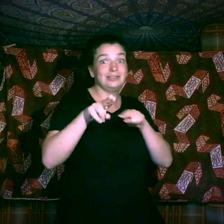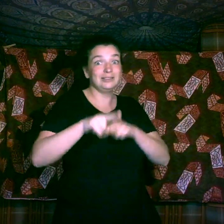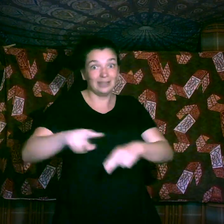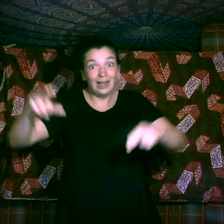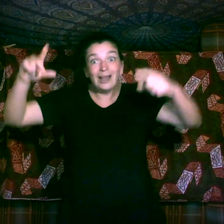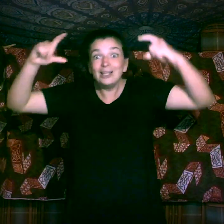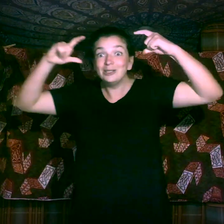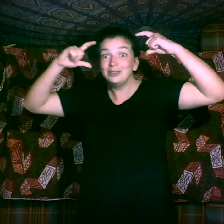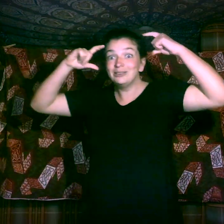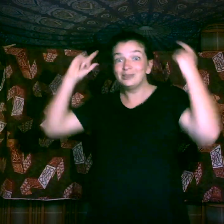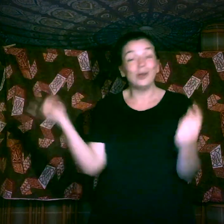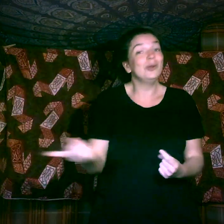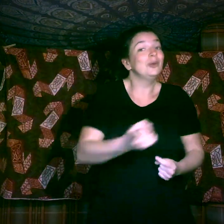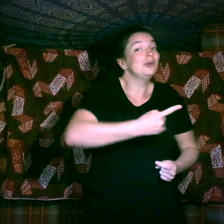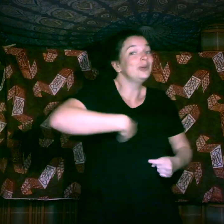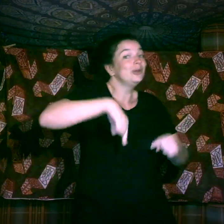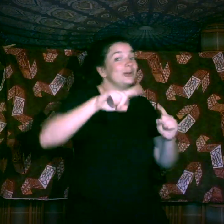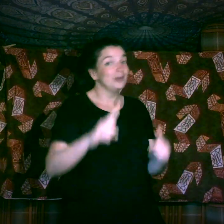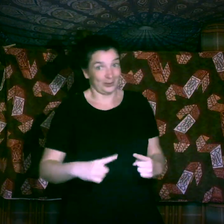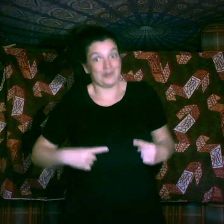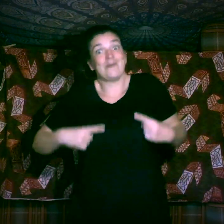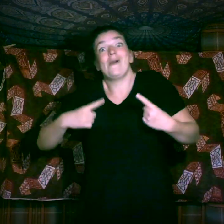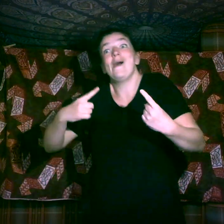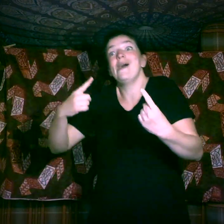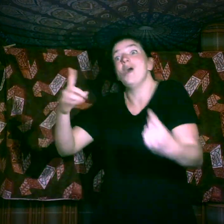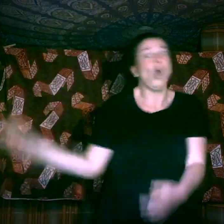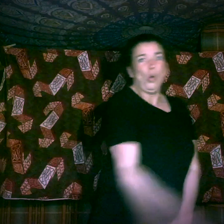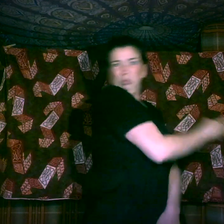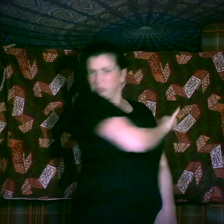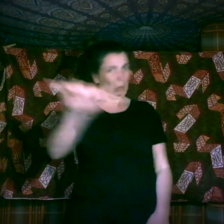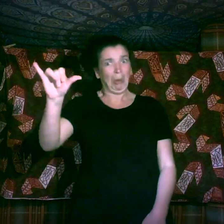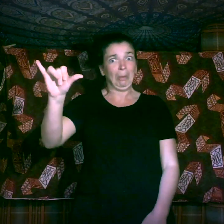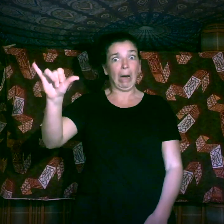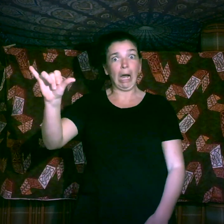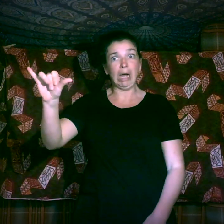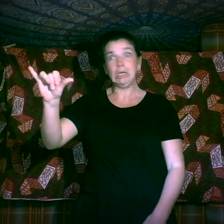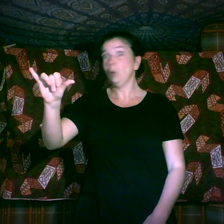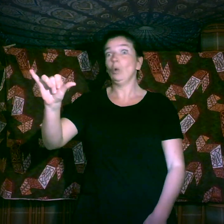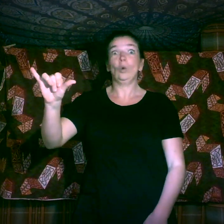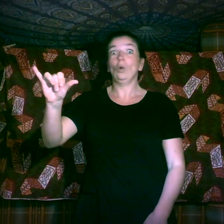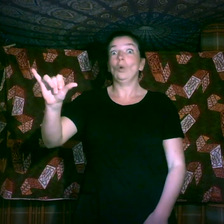Nous n'irons plus jamais à la chasse à l'ours.